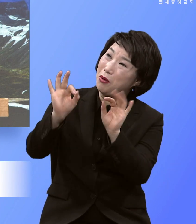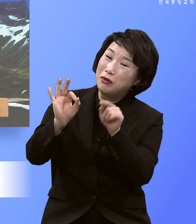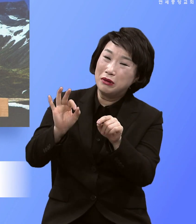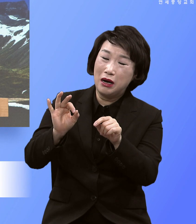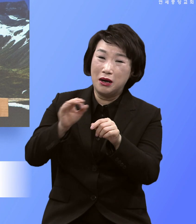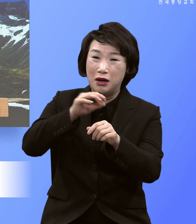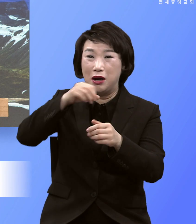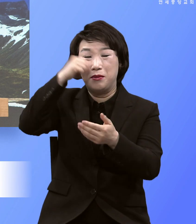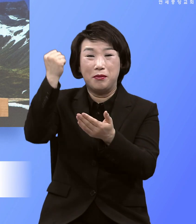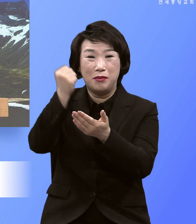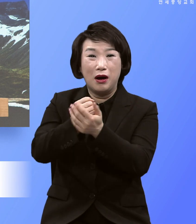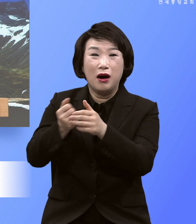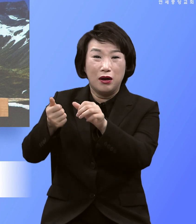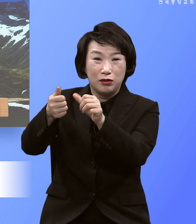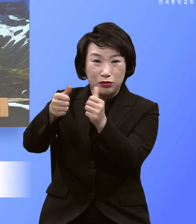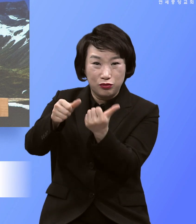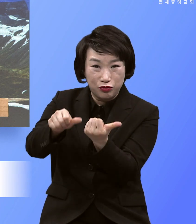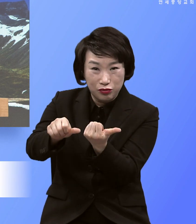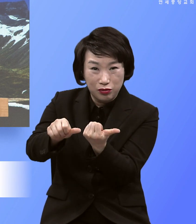처절하게